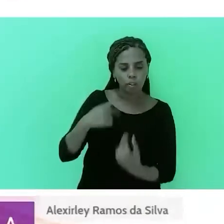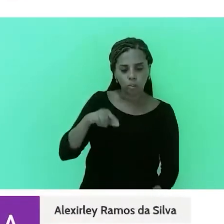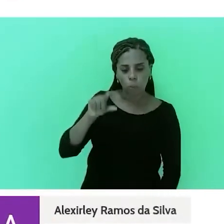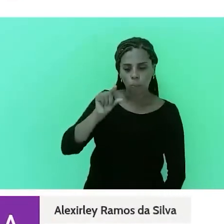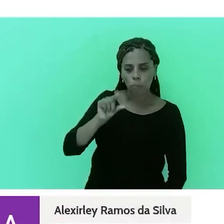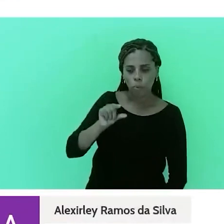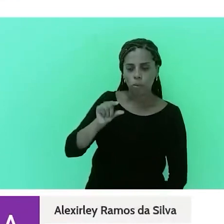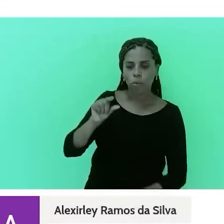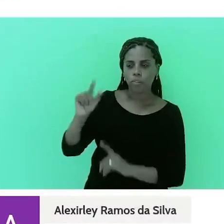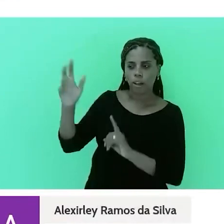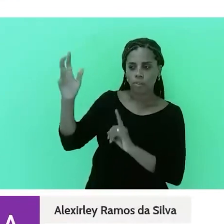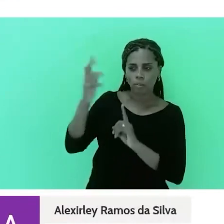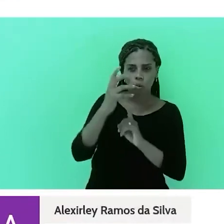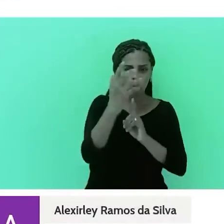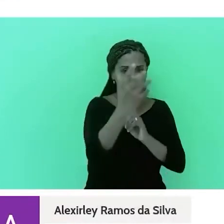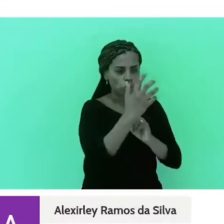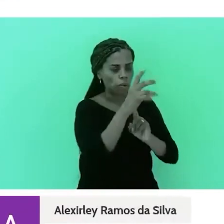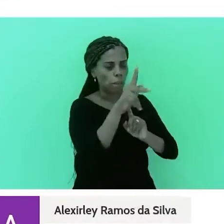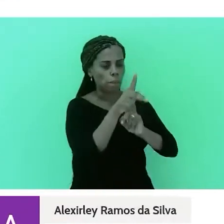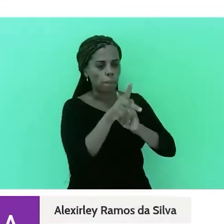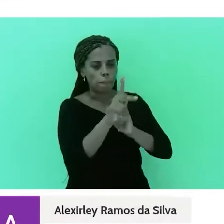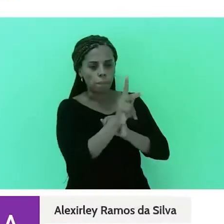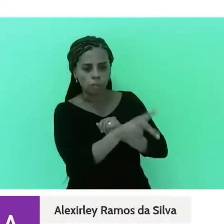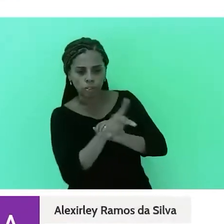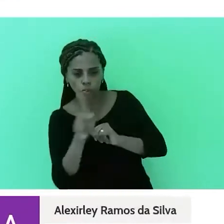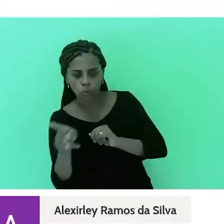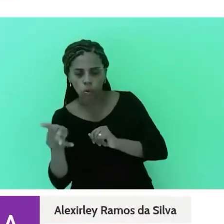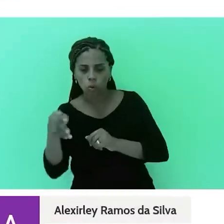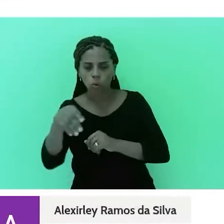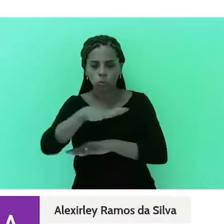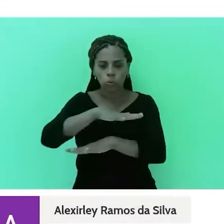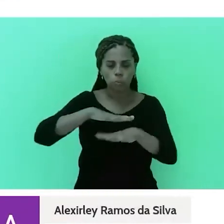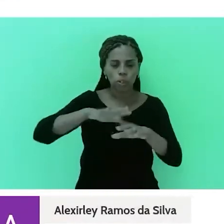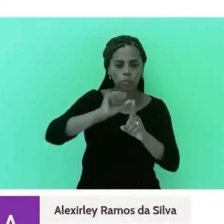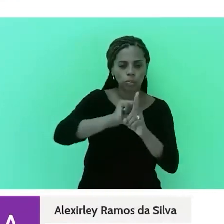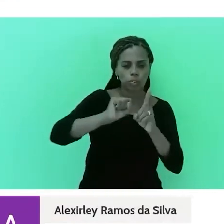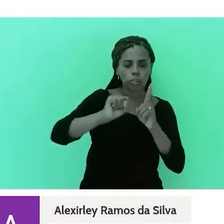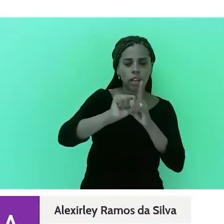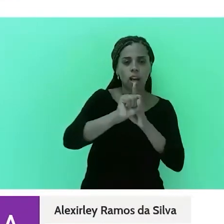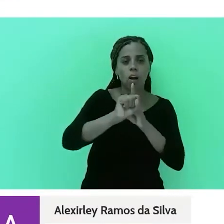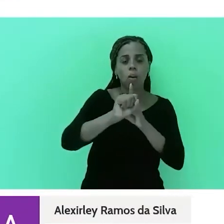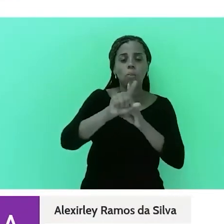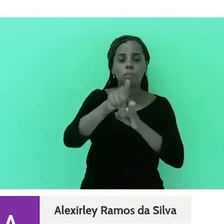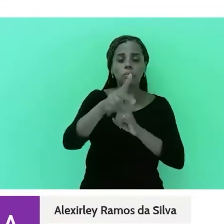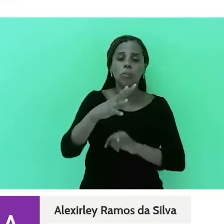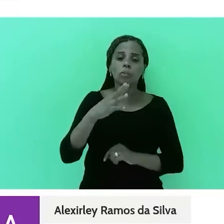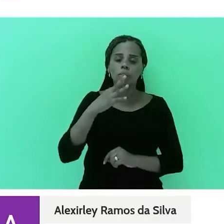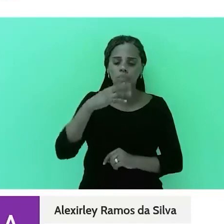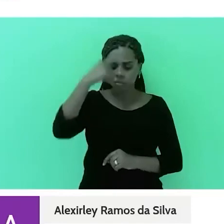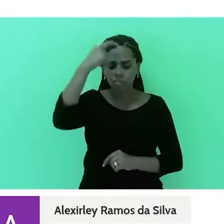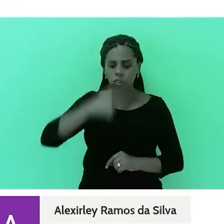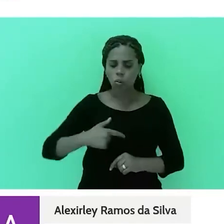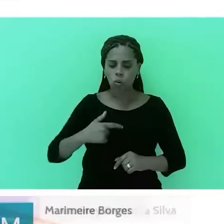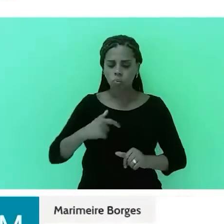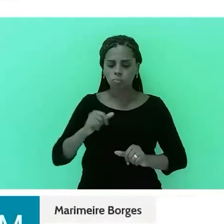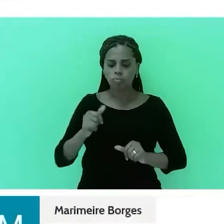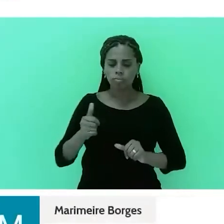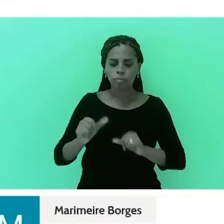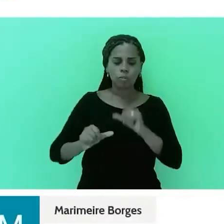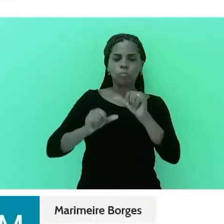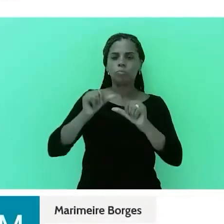a influência dos seus professores, do meio social. Conheça bem o que fizeram de você, diz o